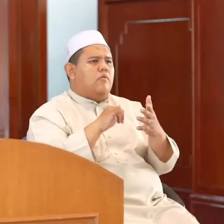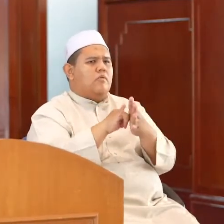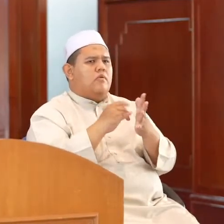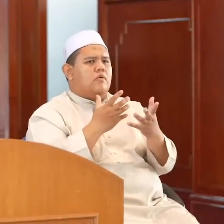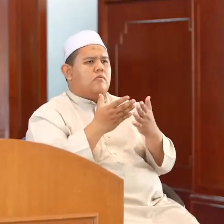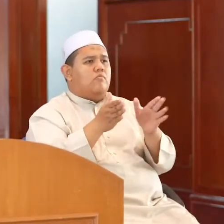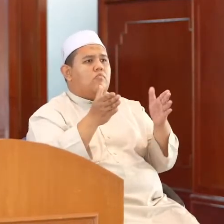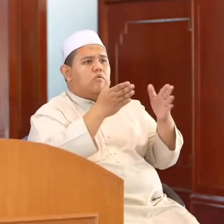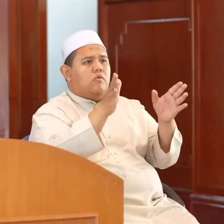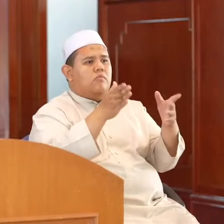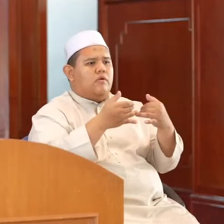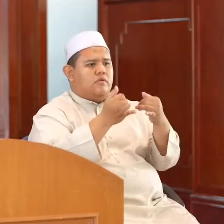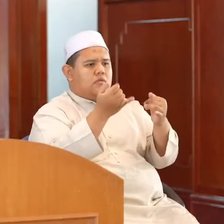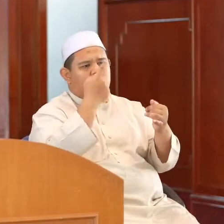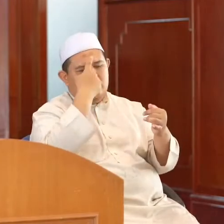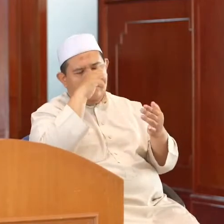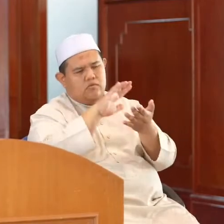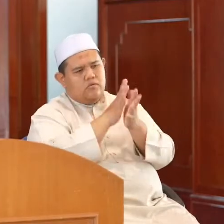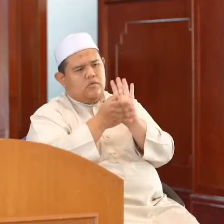terdedah.